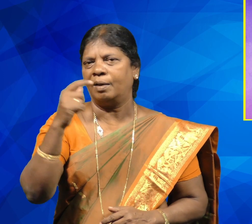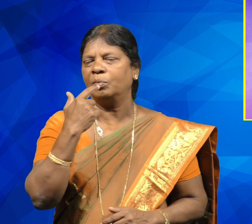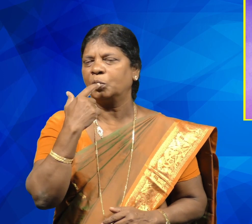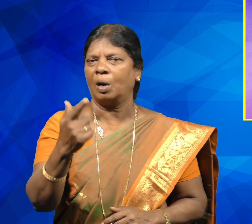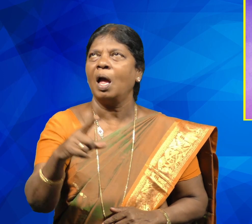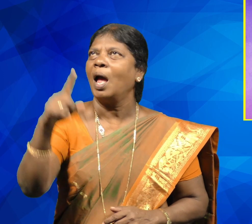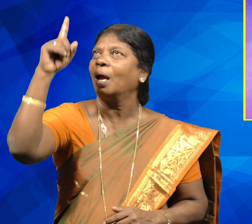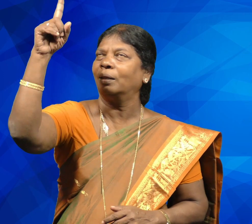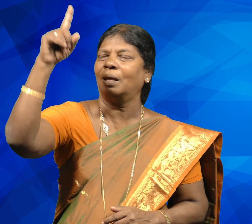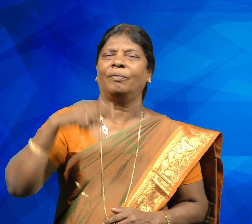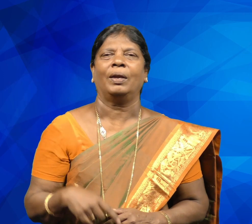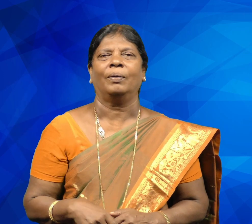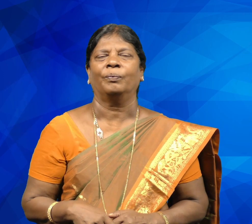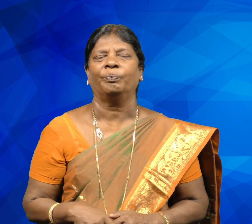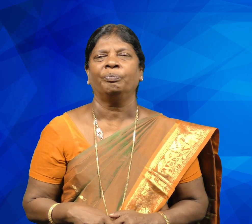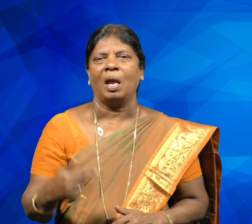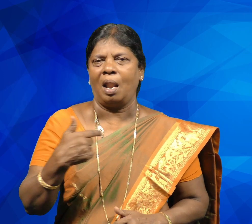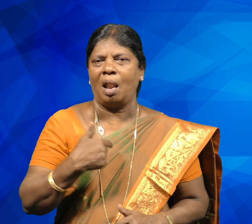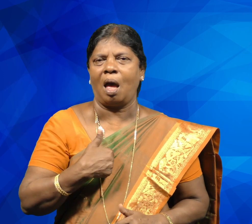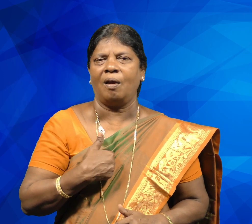4 வசனத்தில் அவர் சொல்கிறார், கர்த்தாவே